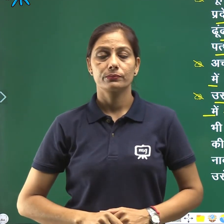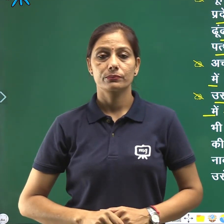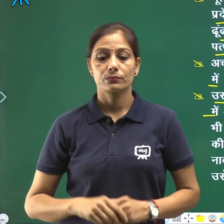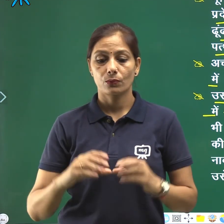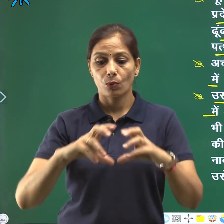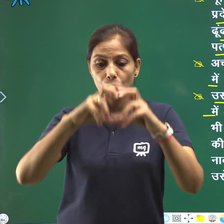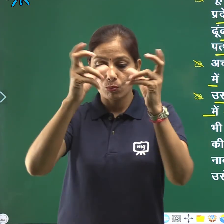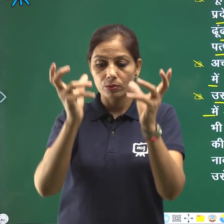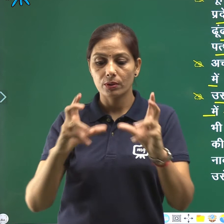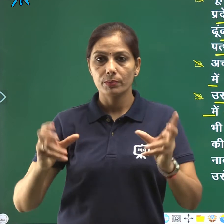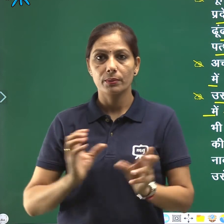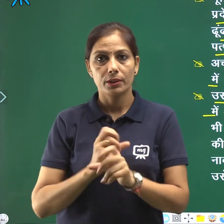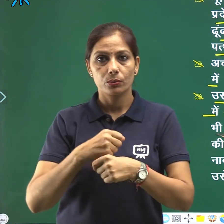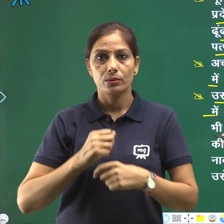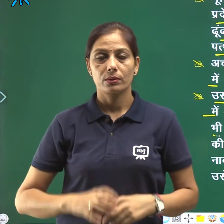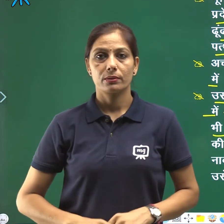मूर्तियां भी बनी हुई हैं,